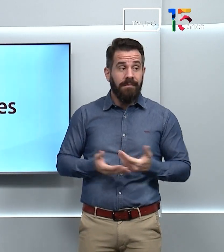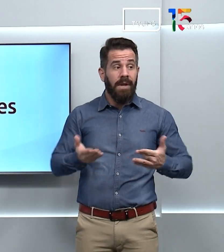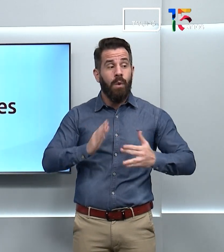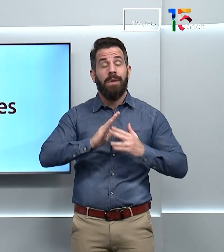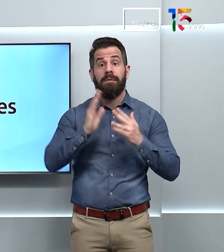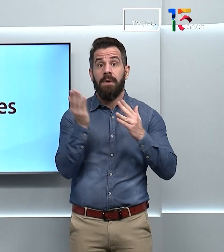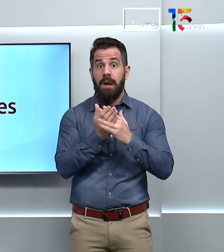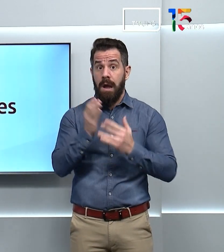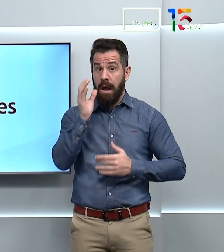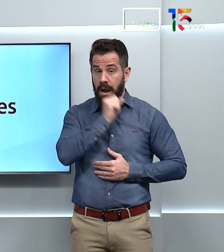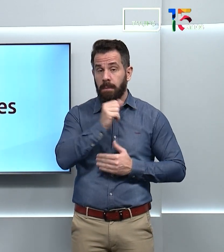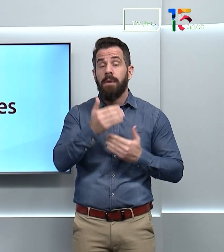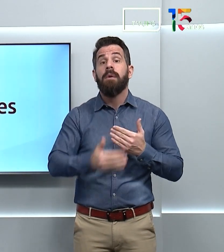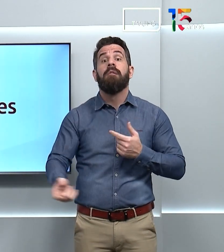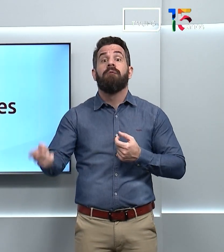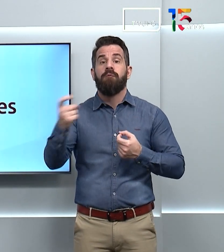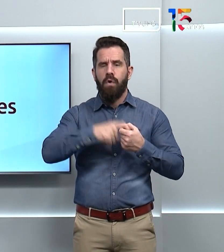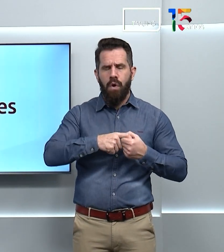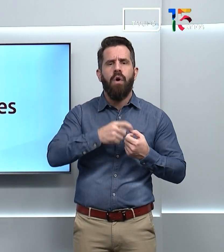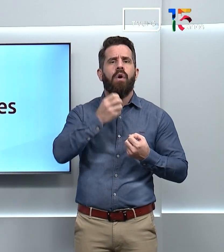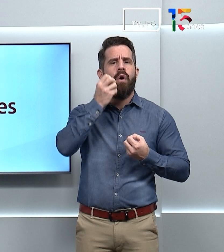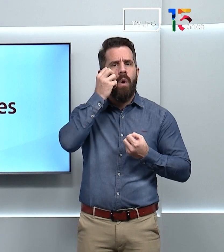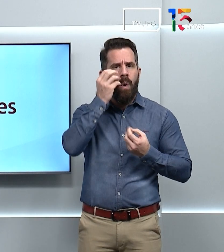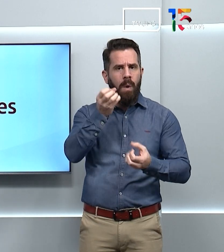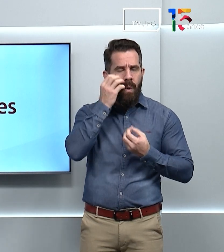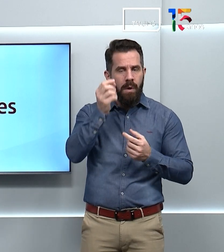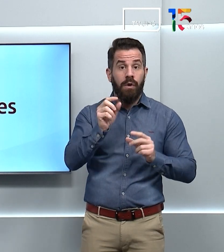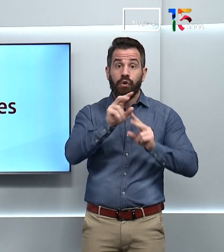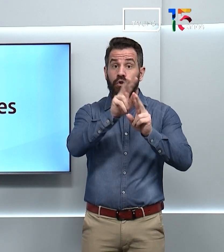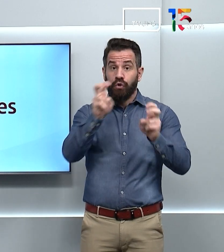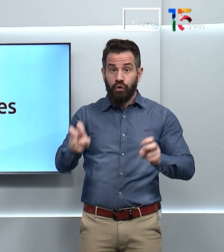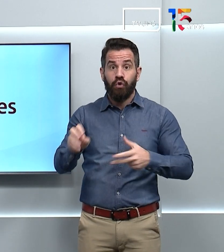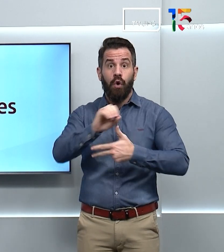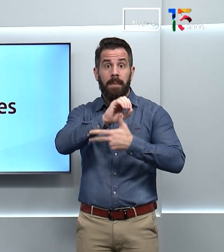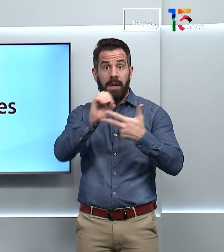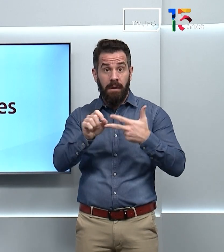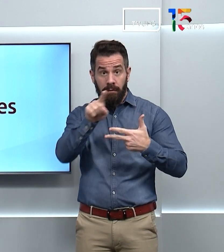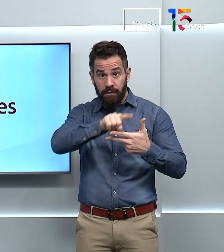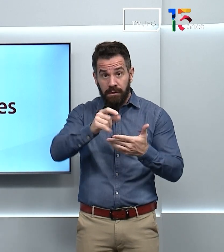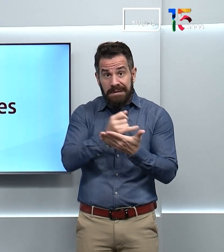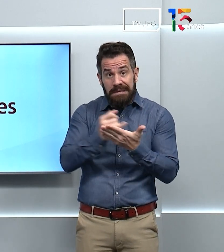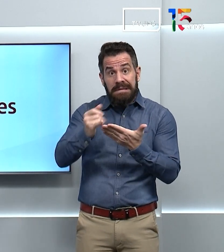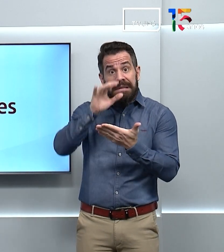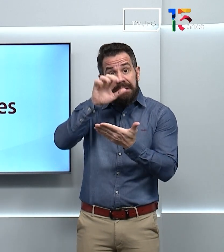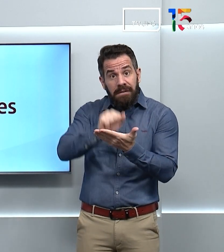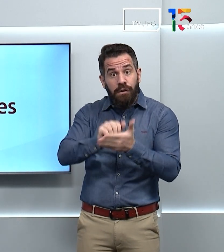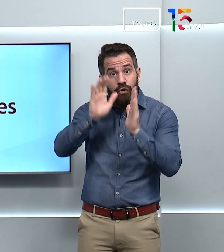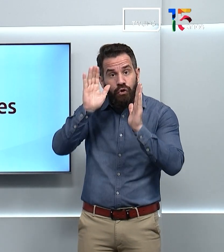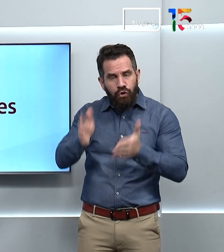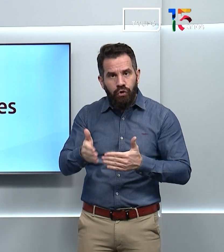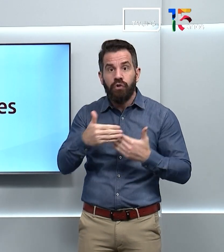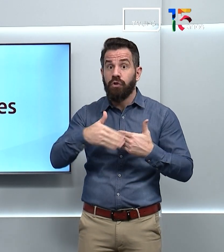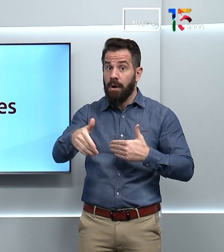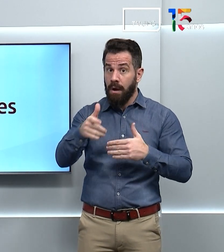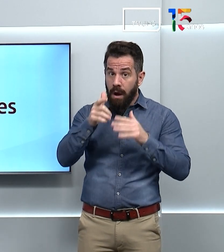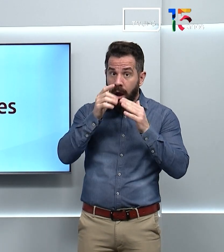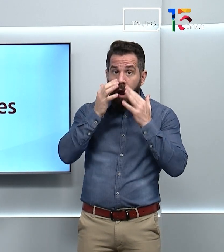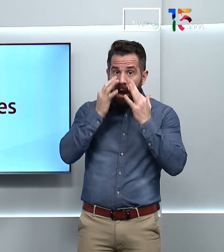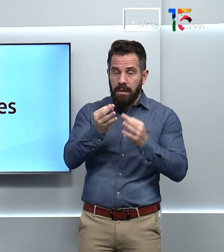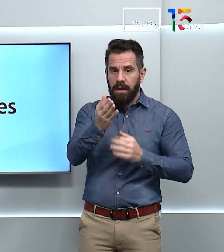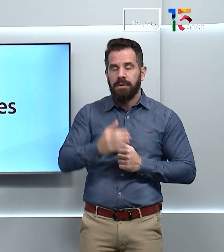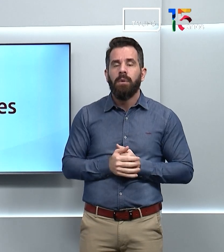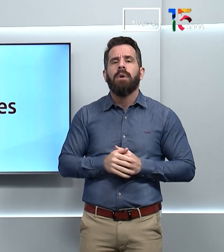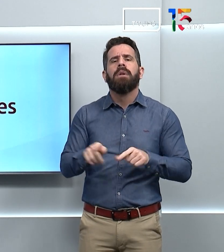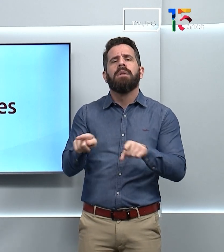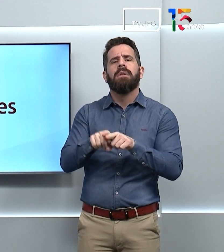rápido intervalo. Daqui a pouco tem informações sobre o Enem. Então, se você se inscreveu e vai fazer a prova, fique ligado. Além disso, nós